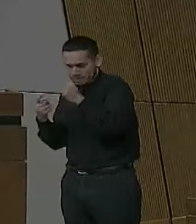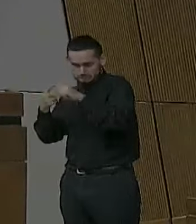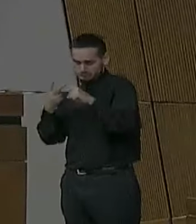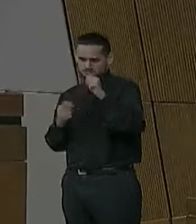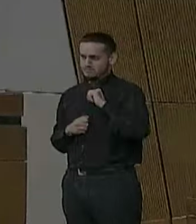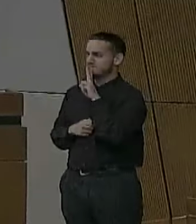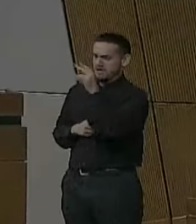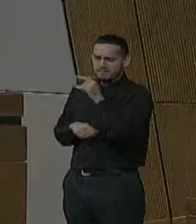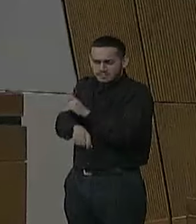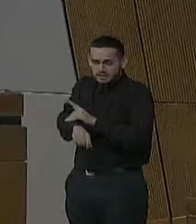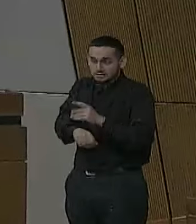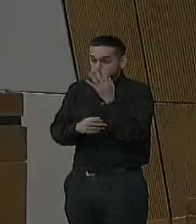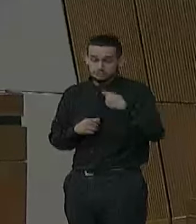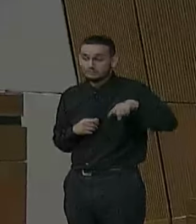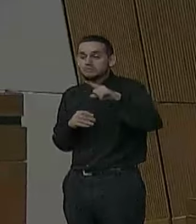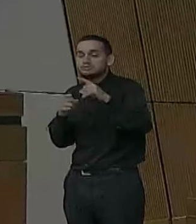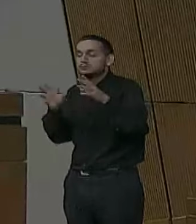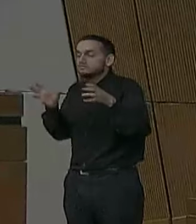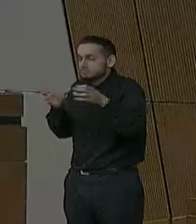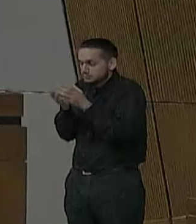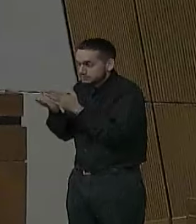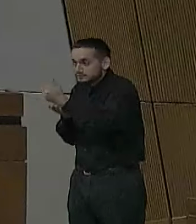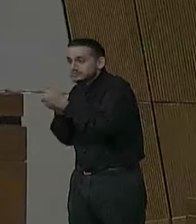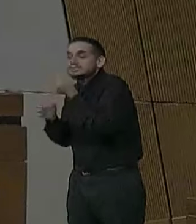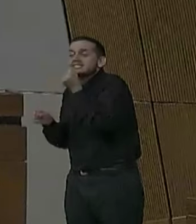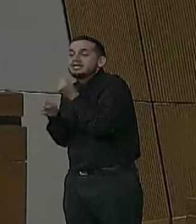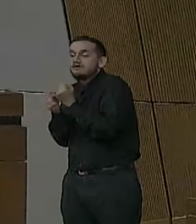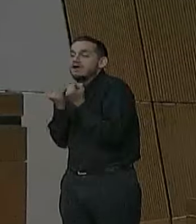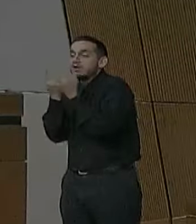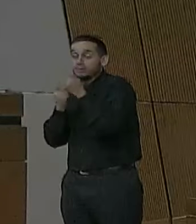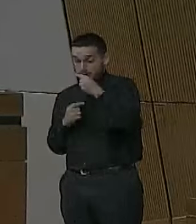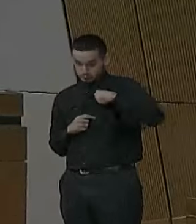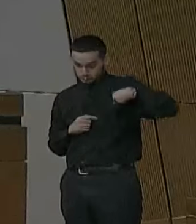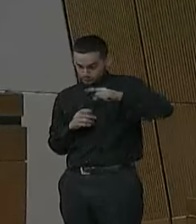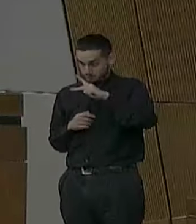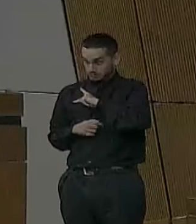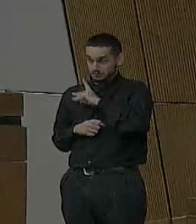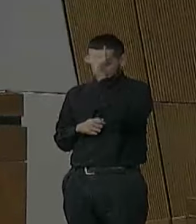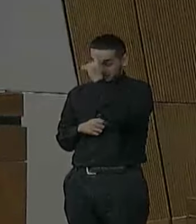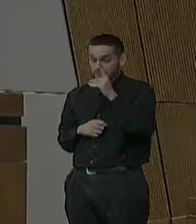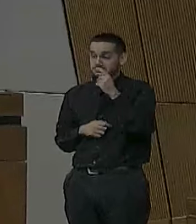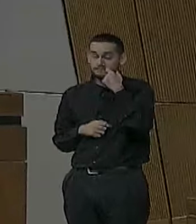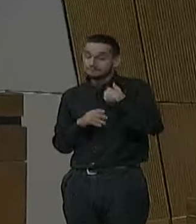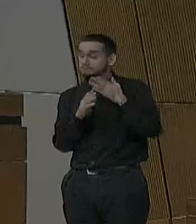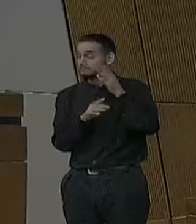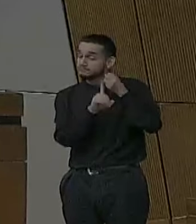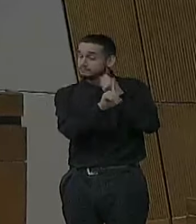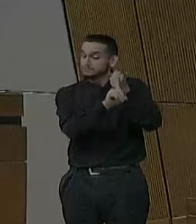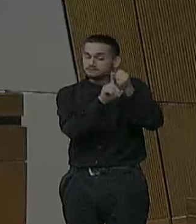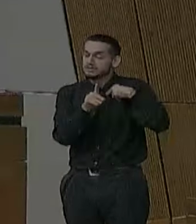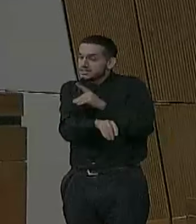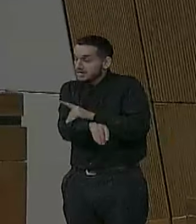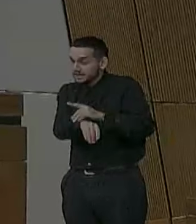Entonces, se debe de crear una calidad laboral de parte de nosotros, las personas con discapacidad, así como también de parte